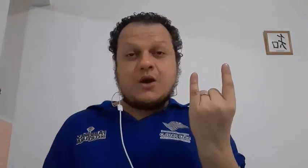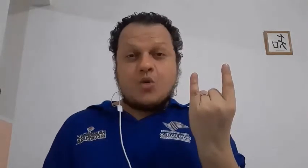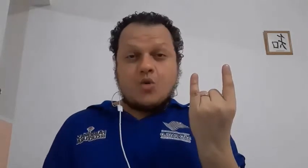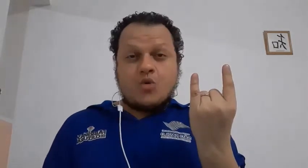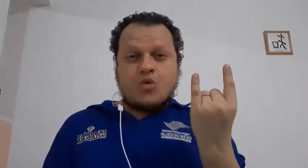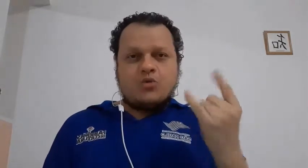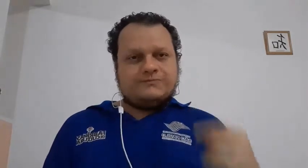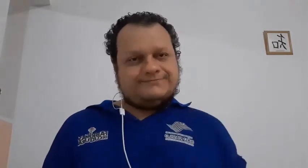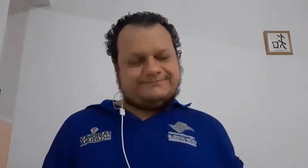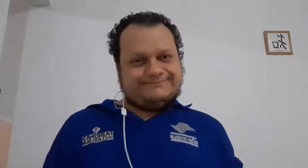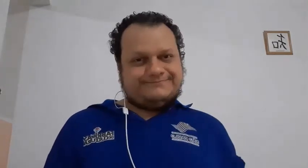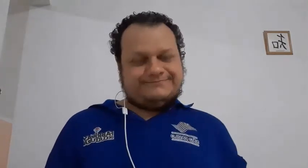U.